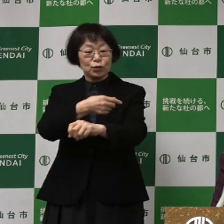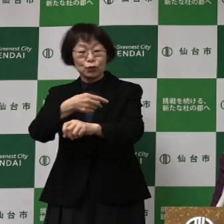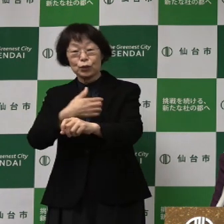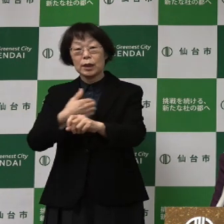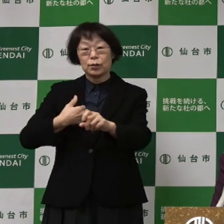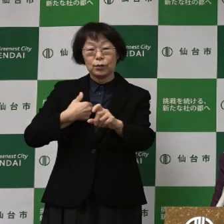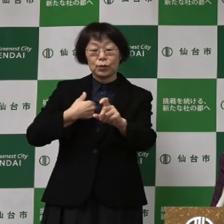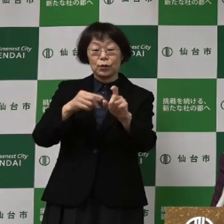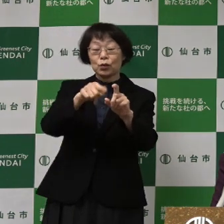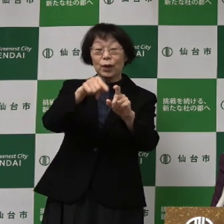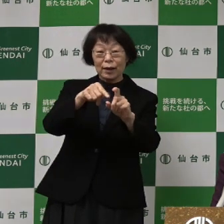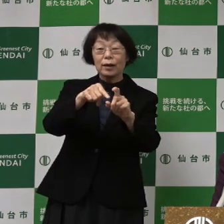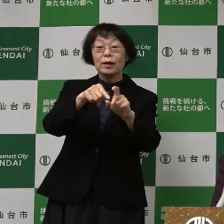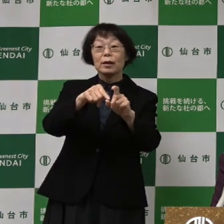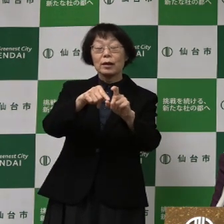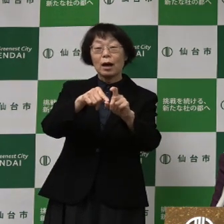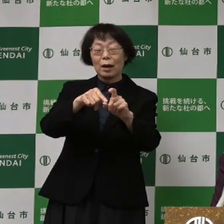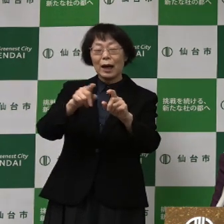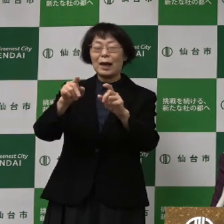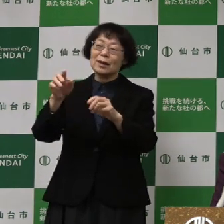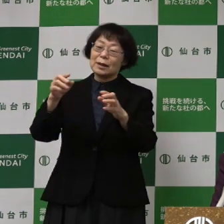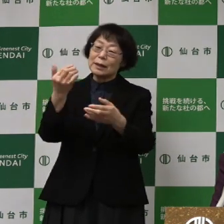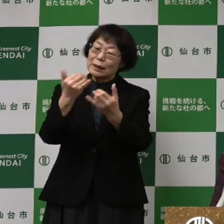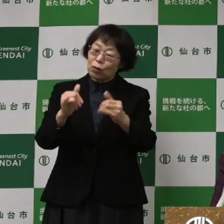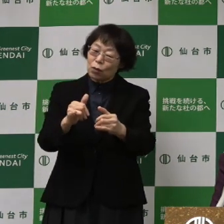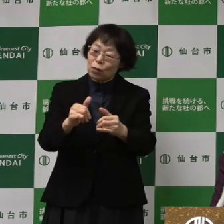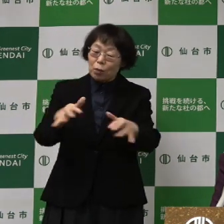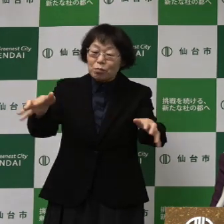て、人数集めるの苦労されているという話は聞いてございます。で、